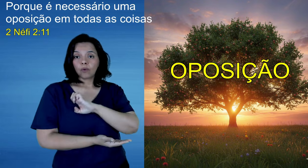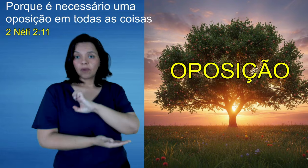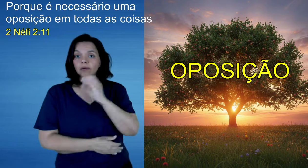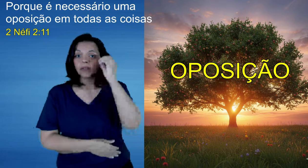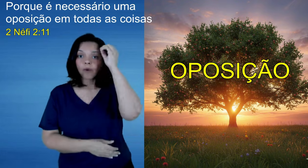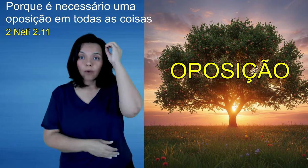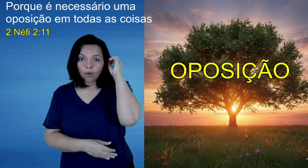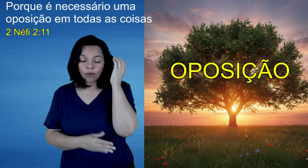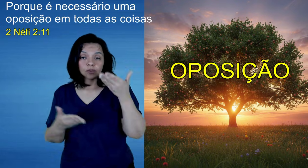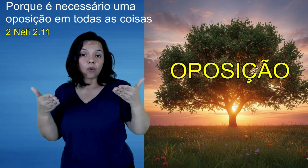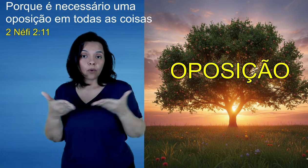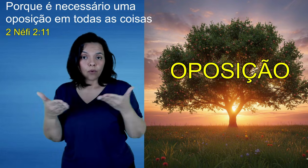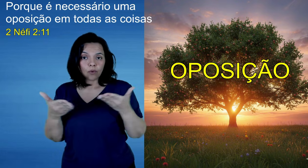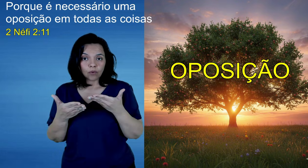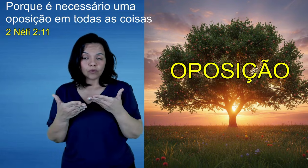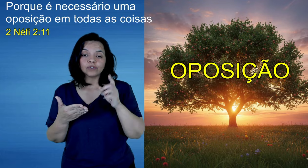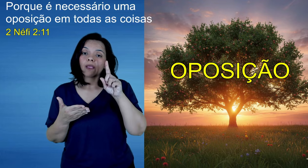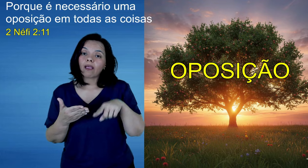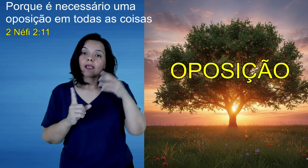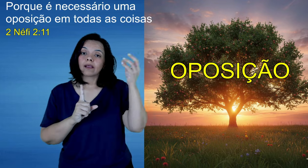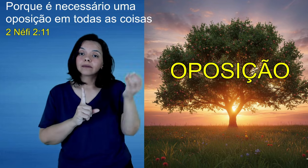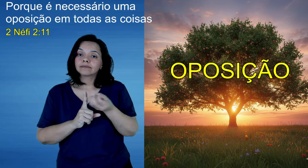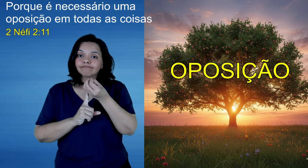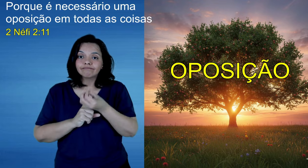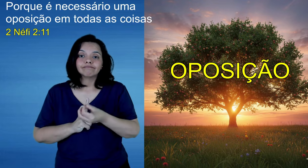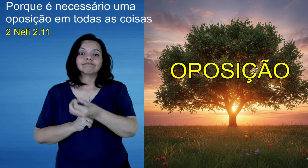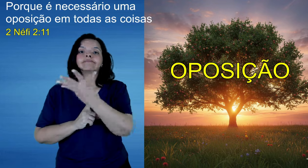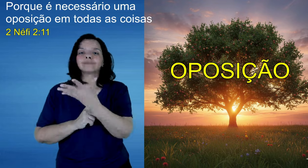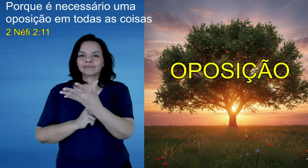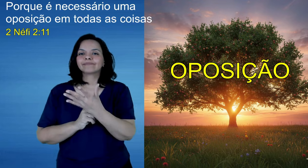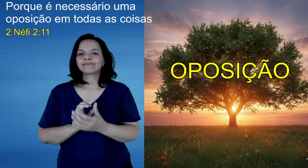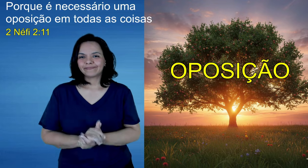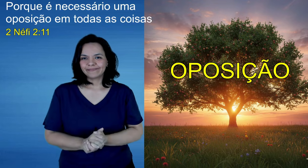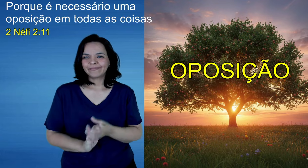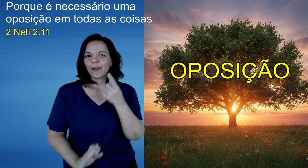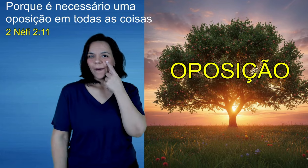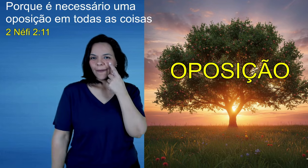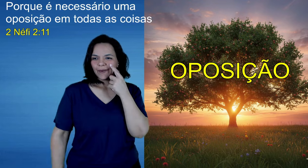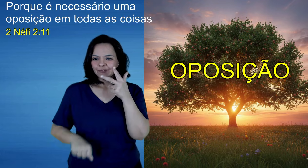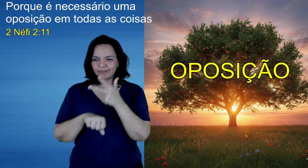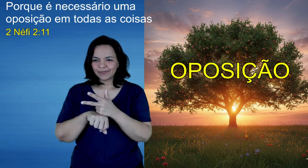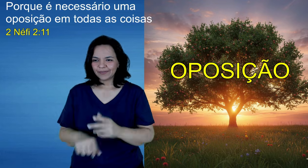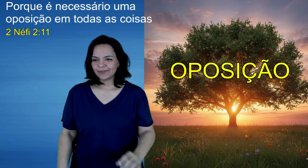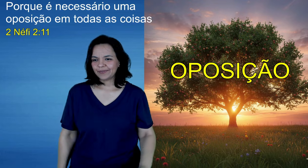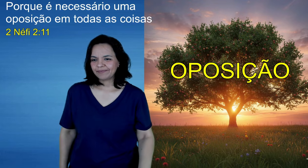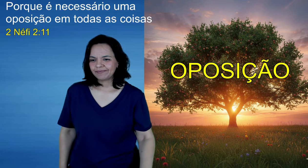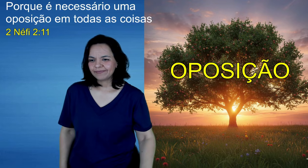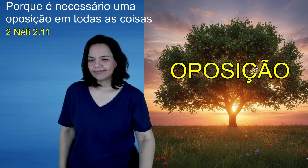oposição. Elder Oaks, atualmente, ele é um profeta de Deus.